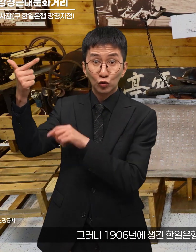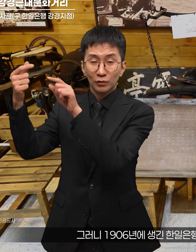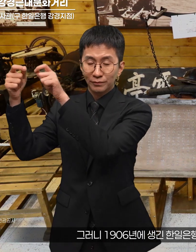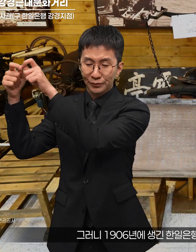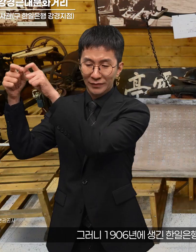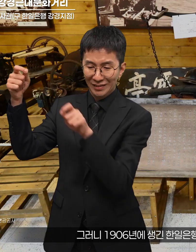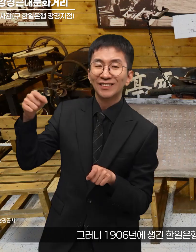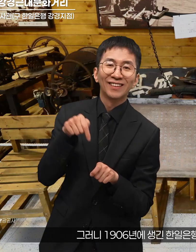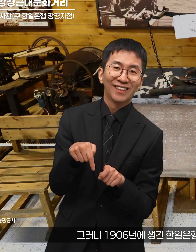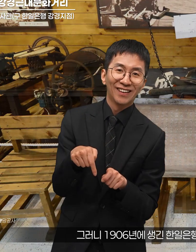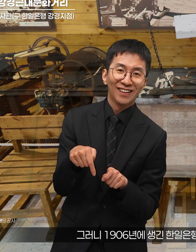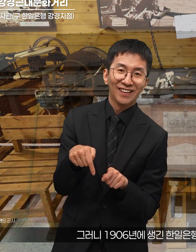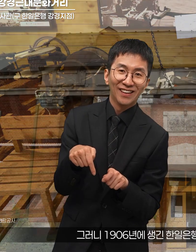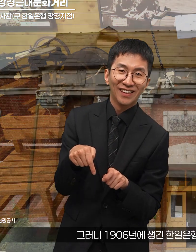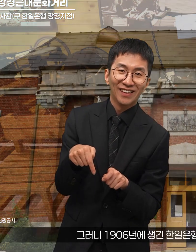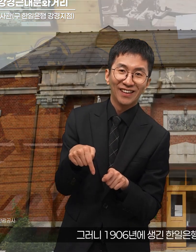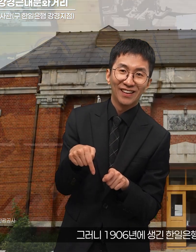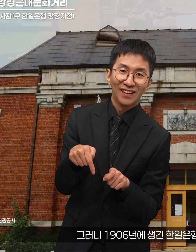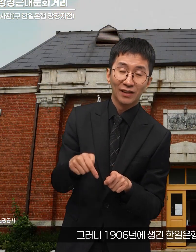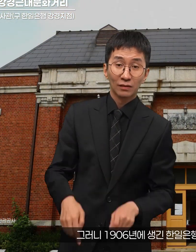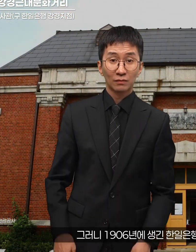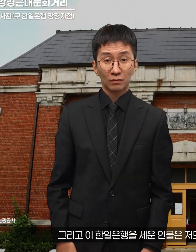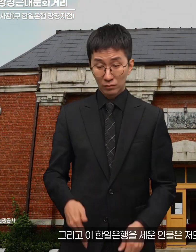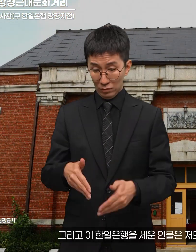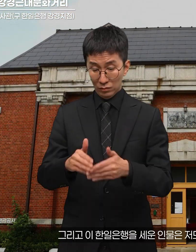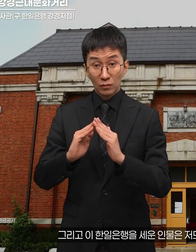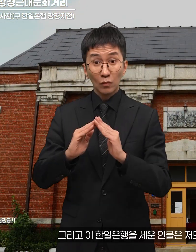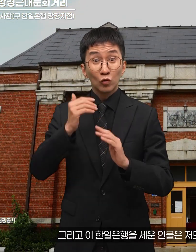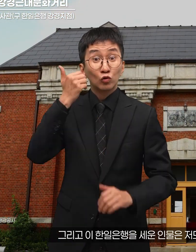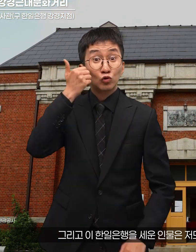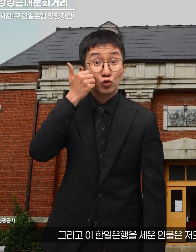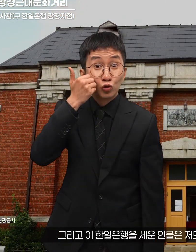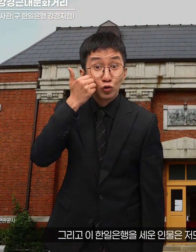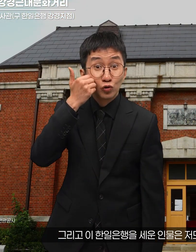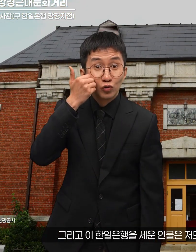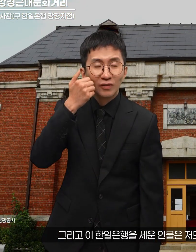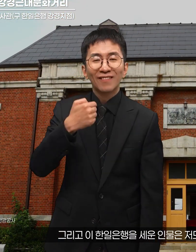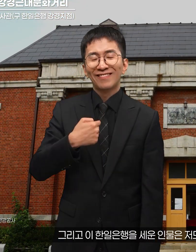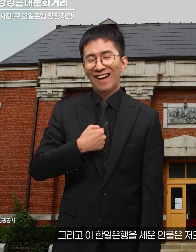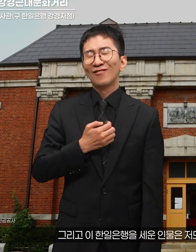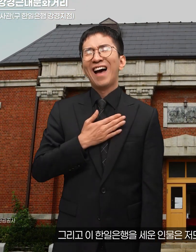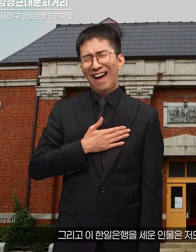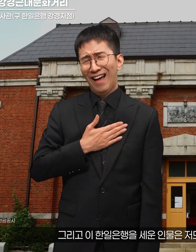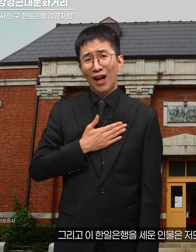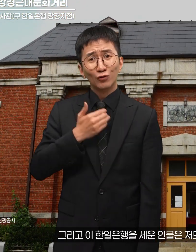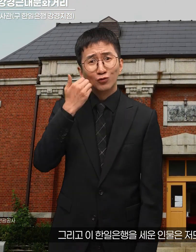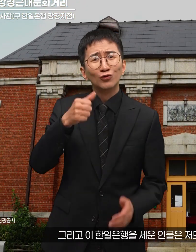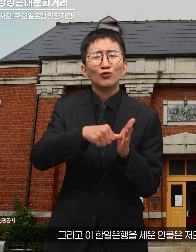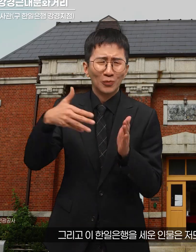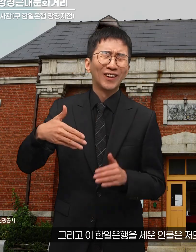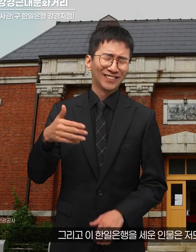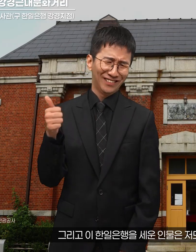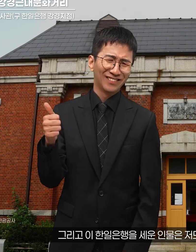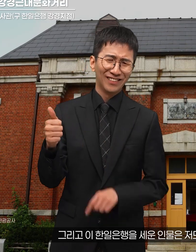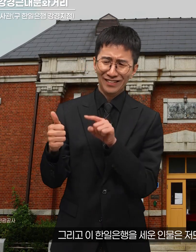한일은행 건물이라고 할 수 있지요. 그리고 이 한일은행을 세운 인물은 저도 들어서 알고 있는